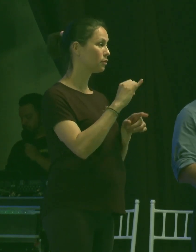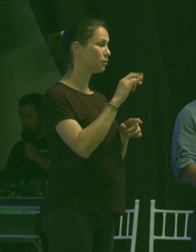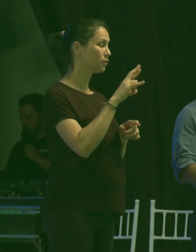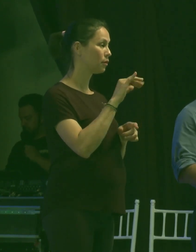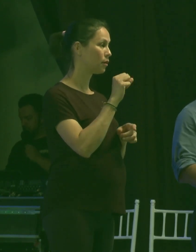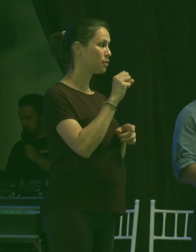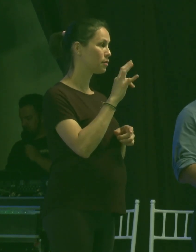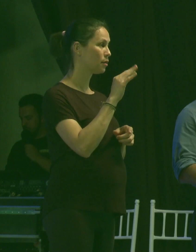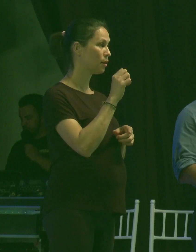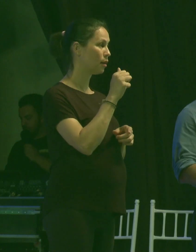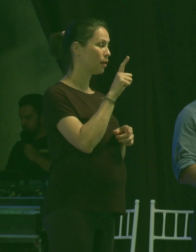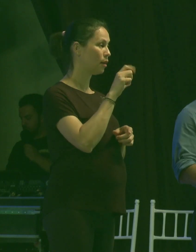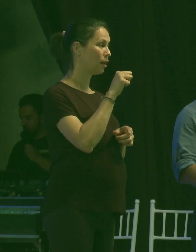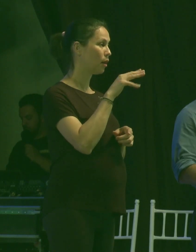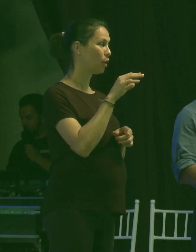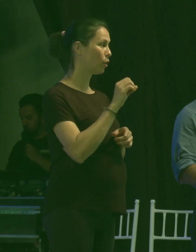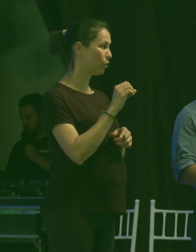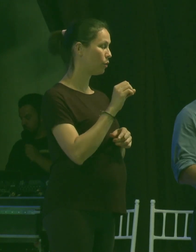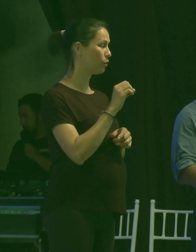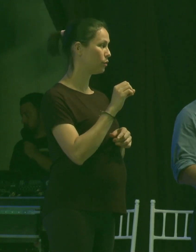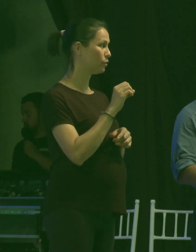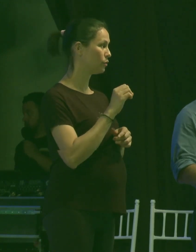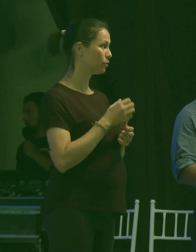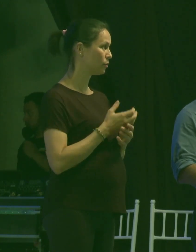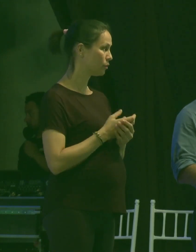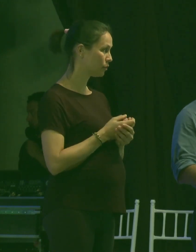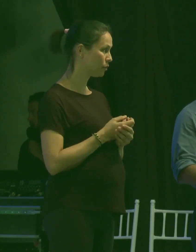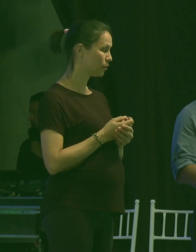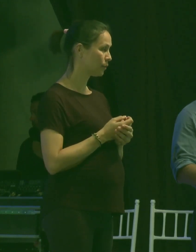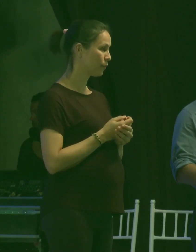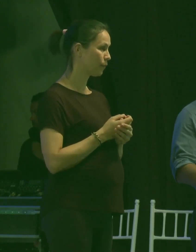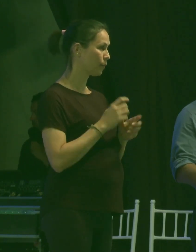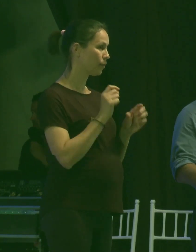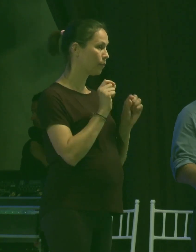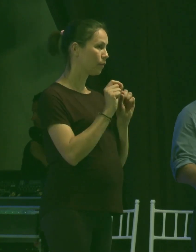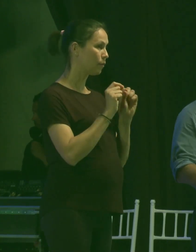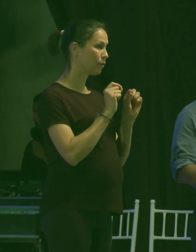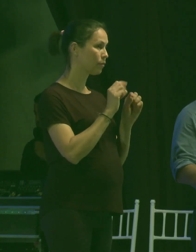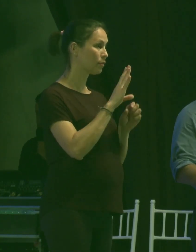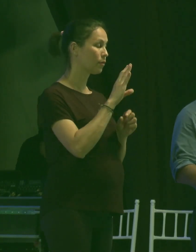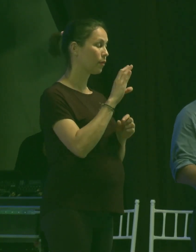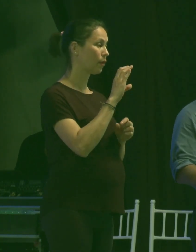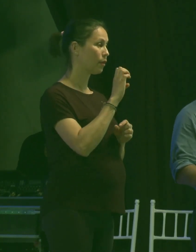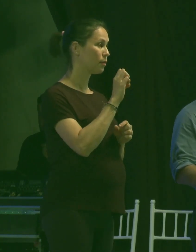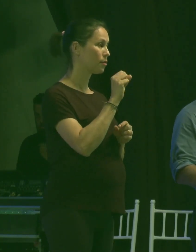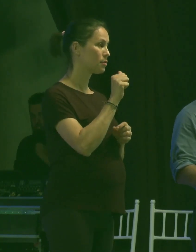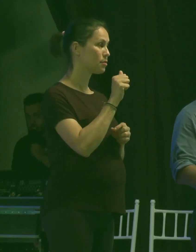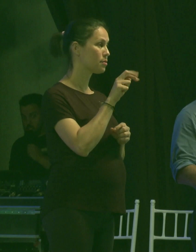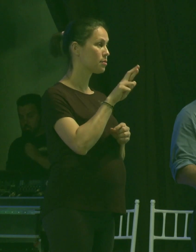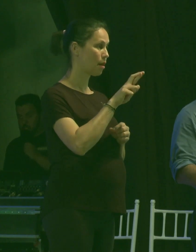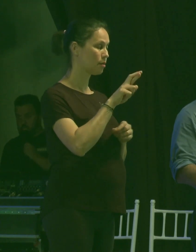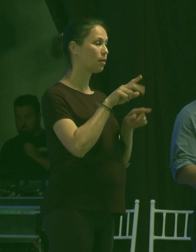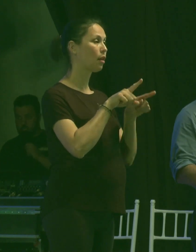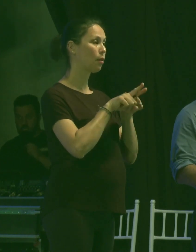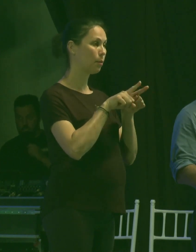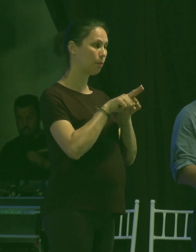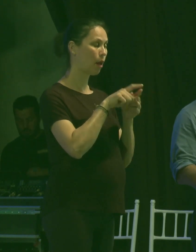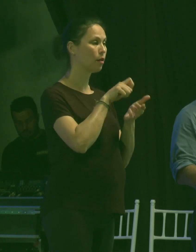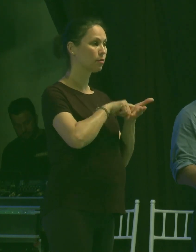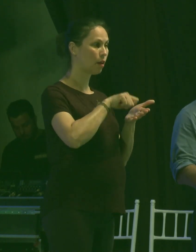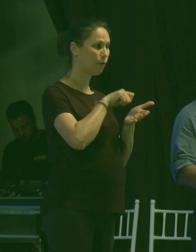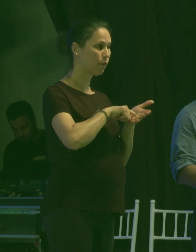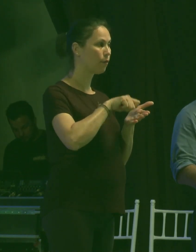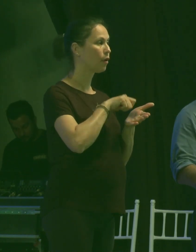Cristalino, a Doma da Lágrima. Interpretada por César Gomes, que fez a letra. Essa chamarra